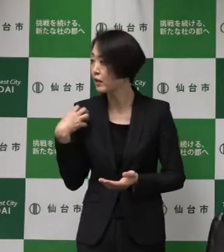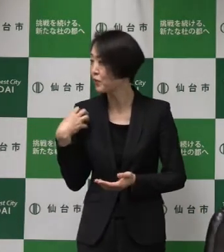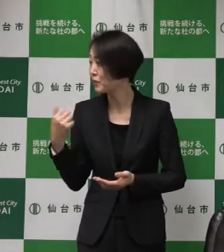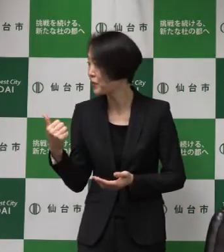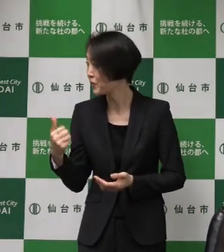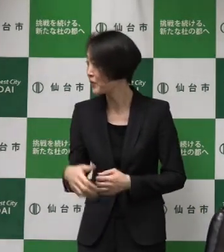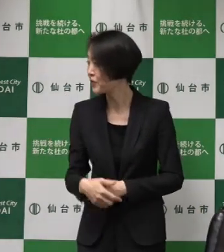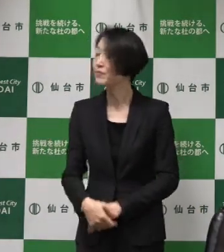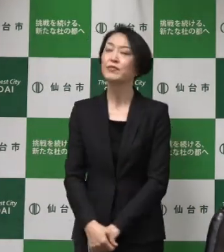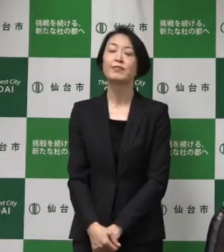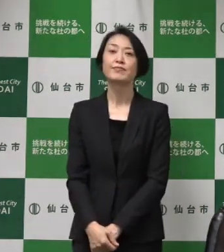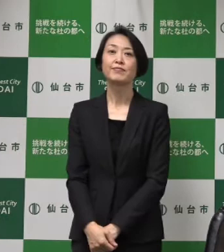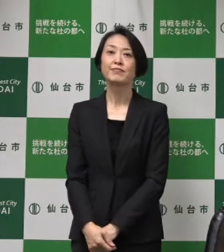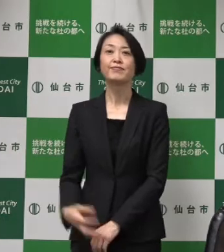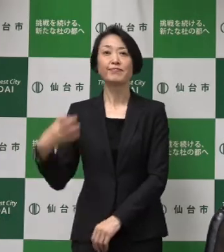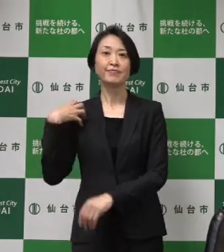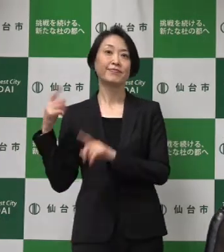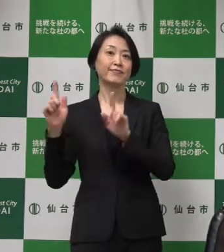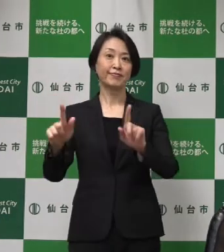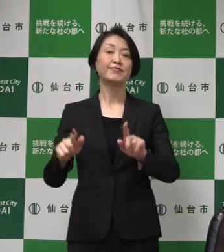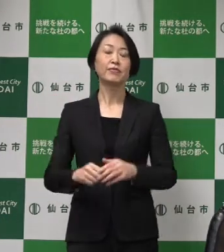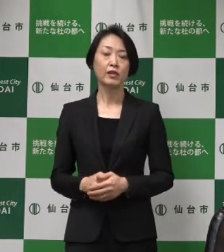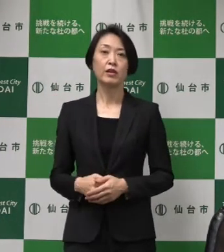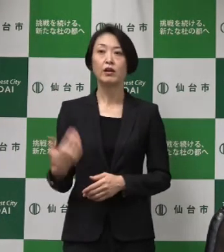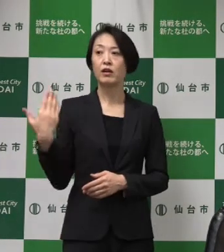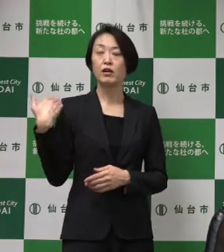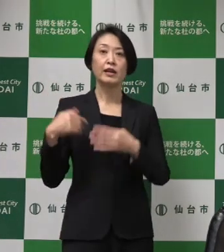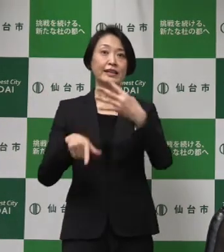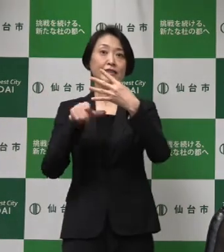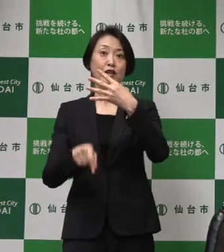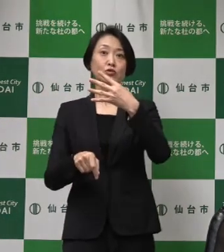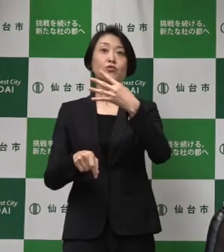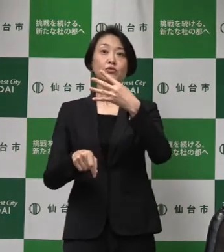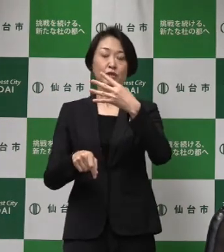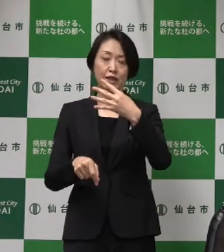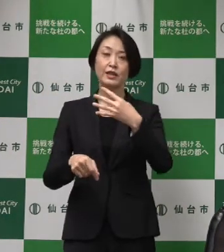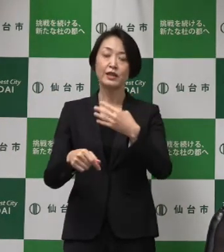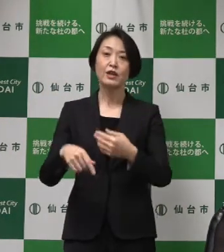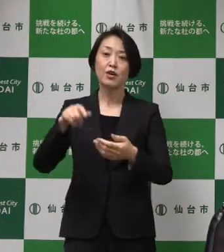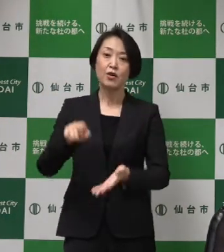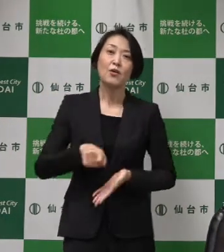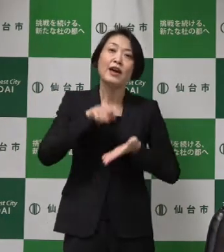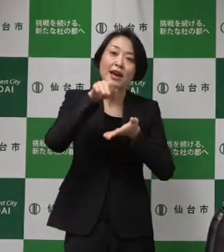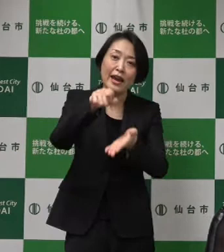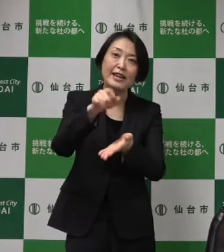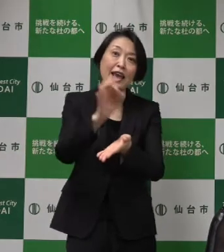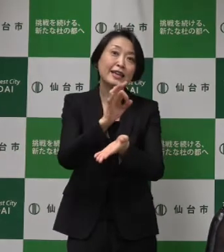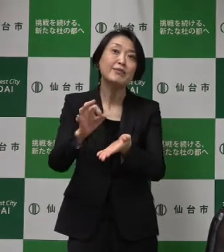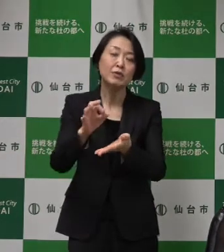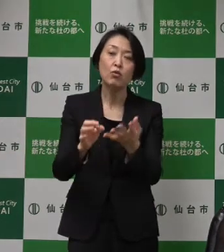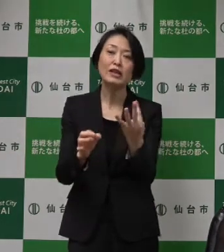け ますか。4月に返礼品 何点か追加しておるんですけ